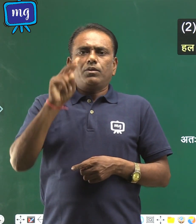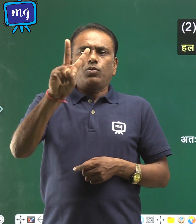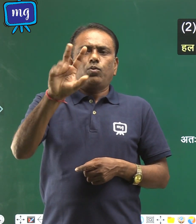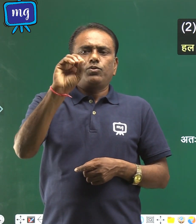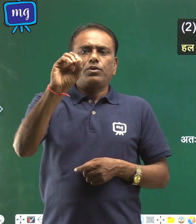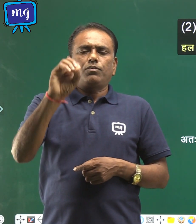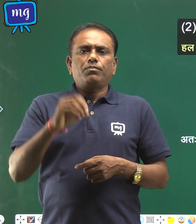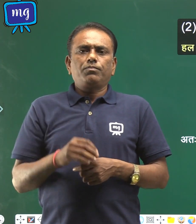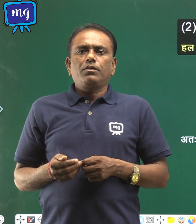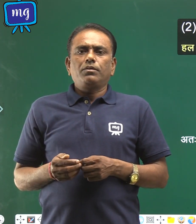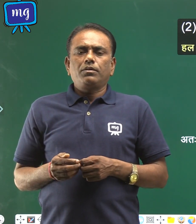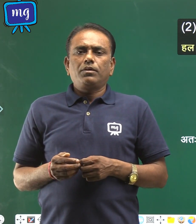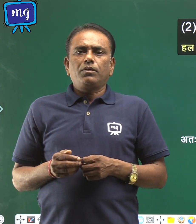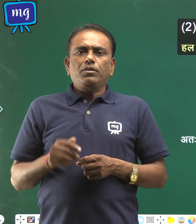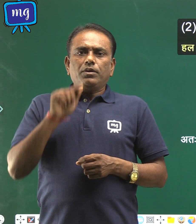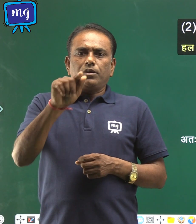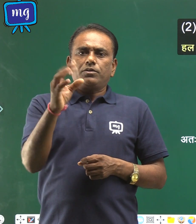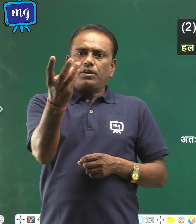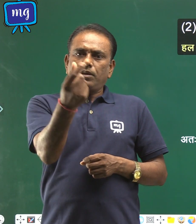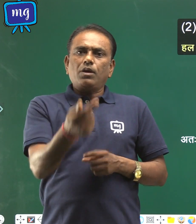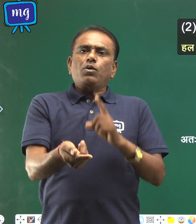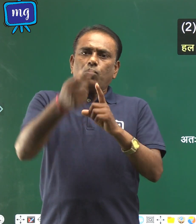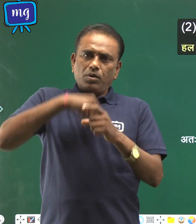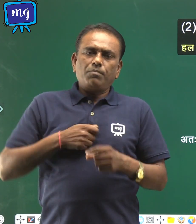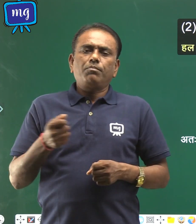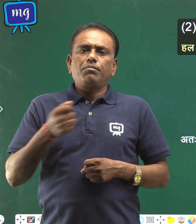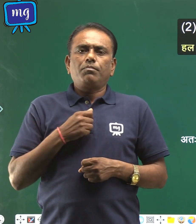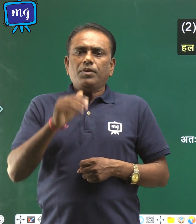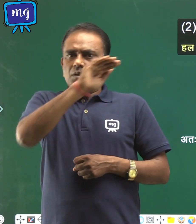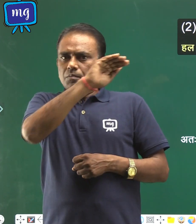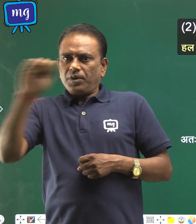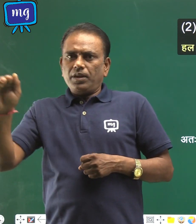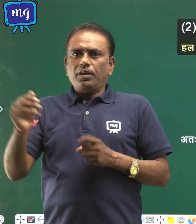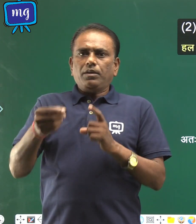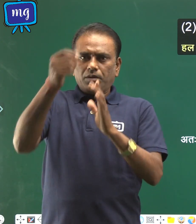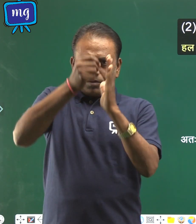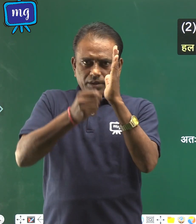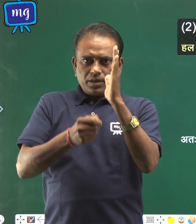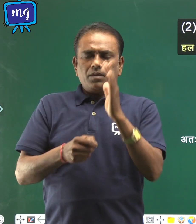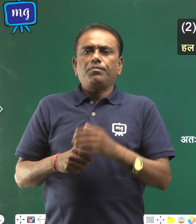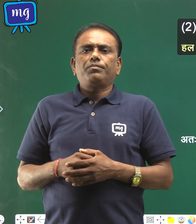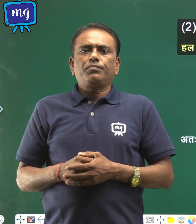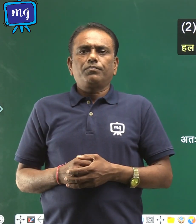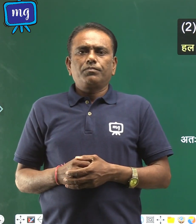44/20। इस संख्या को हम बटे के रूप में लिखेंगे,